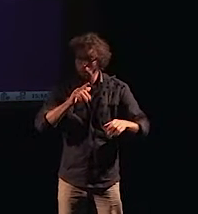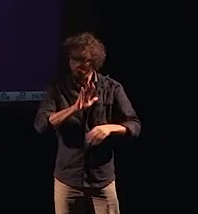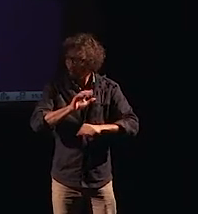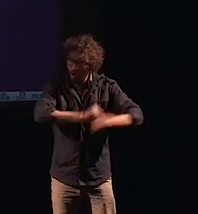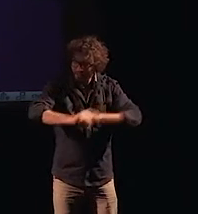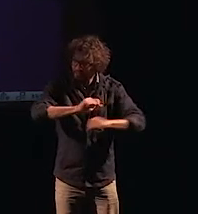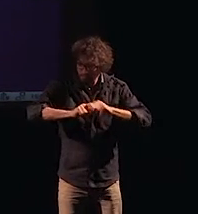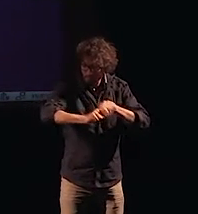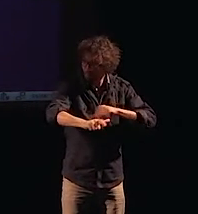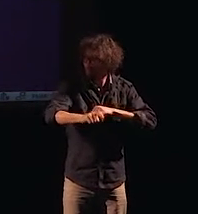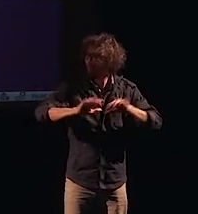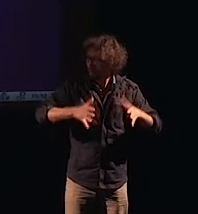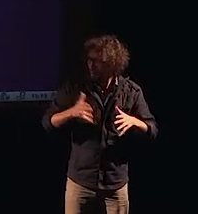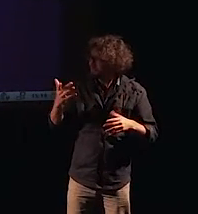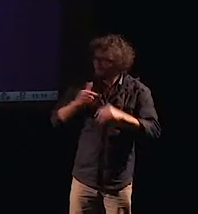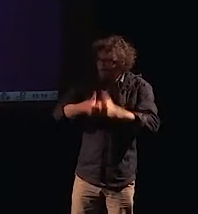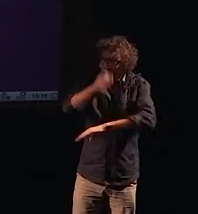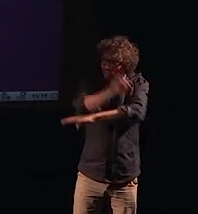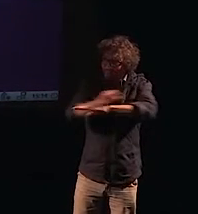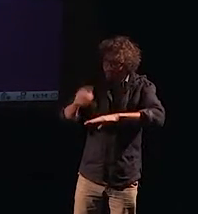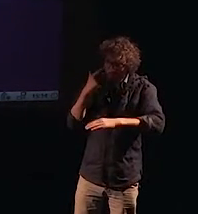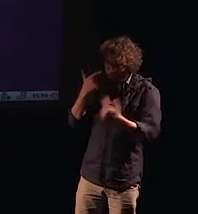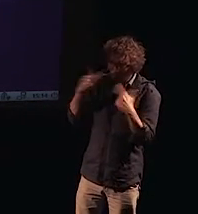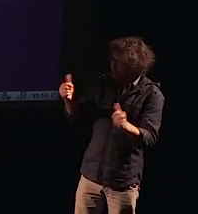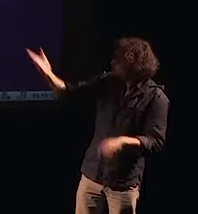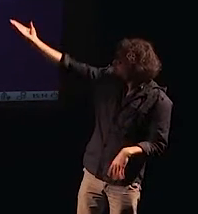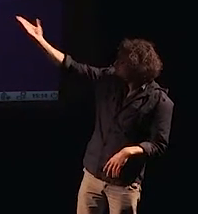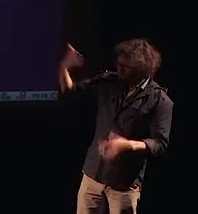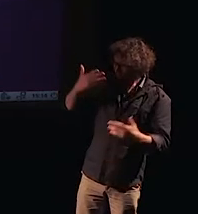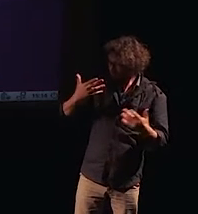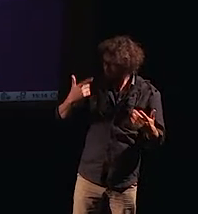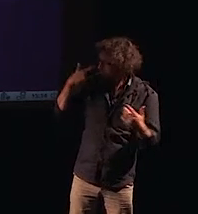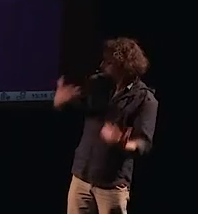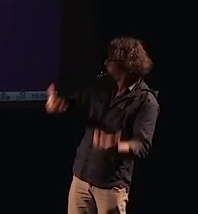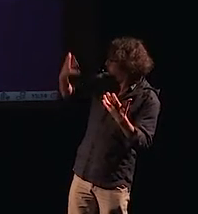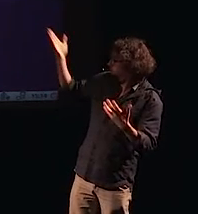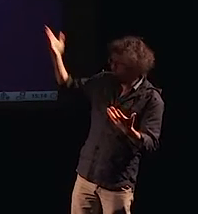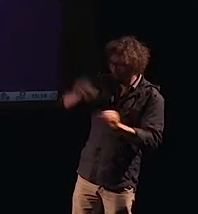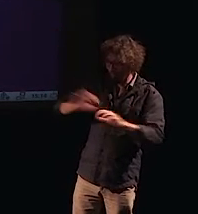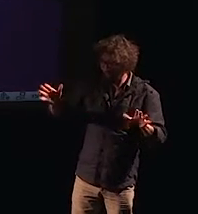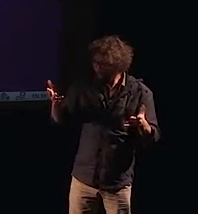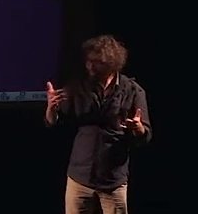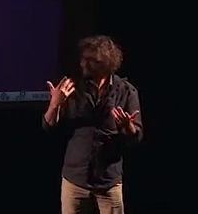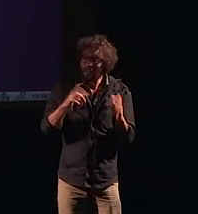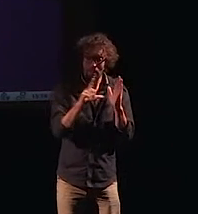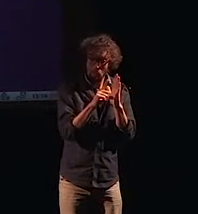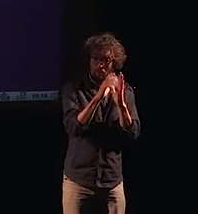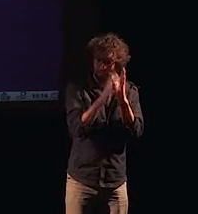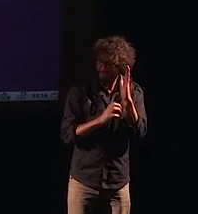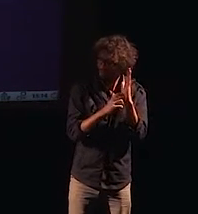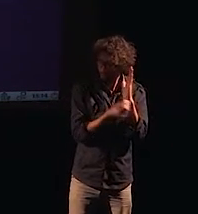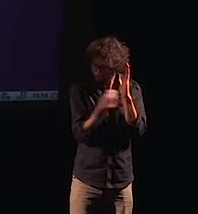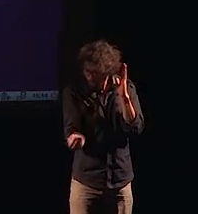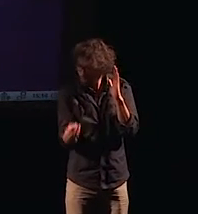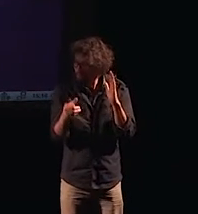bien, c'est l'architecture de la prison qui fait tout. Ça va être les textes de loi qui vont amener le système législatif, qui va amener ces